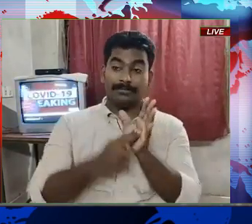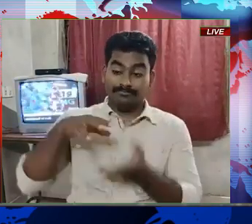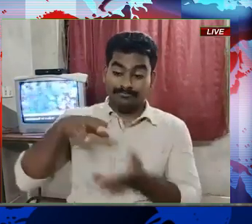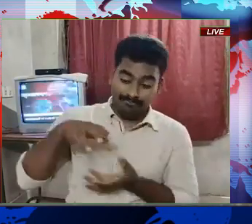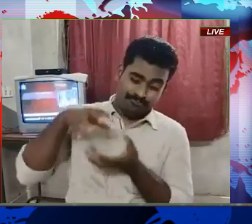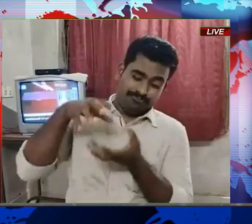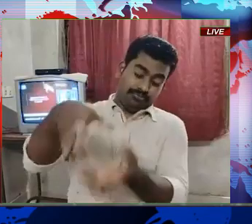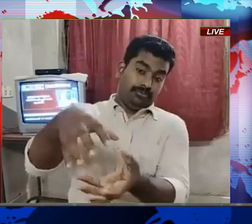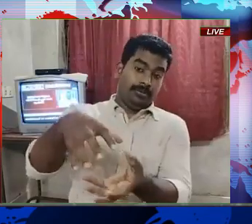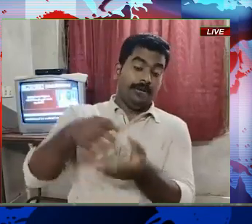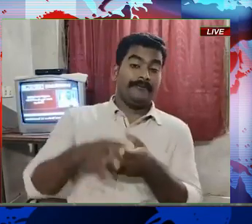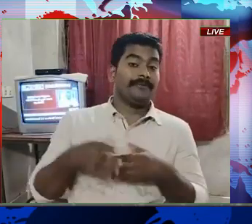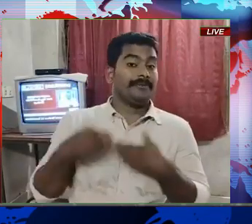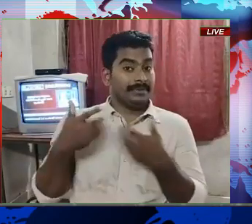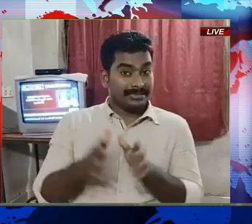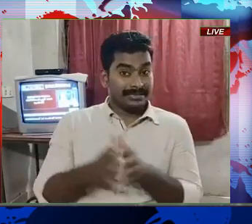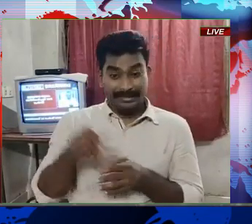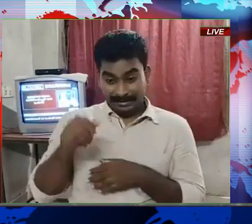ഇന്ന്